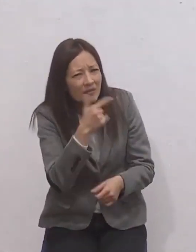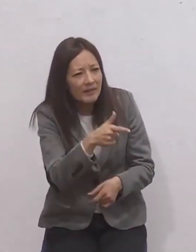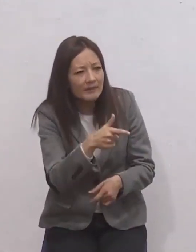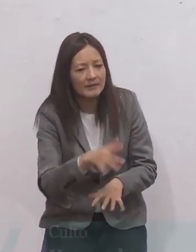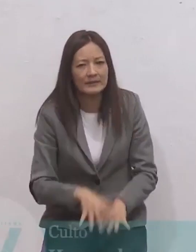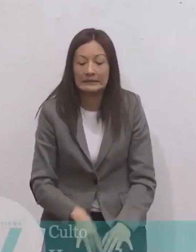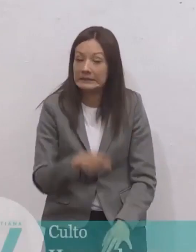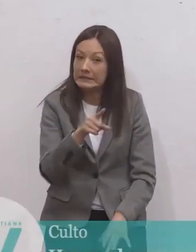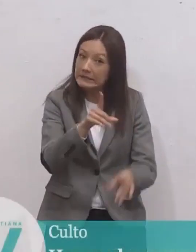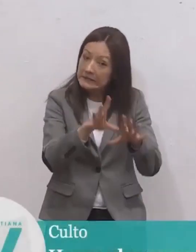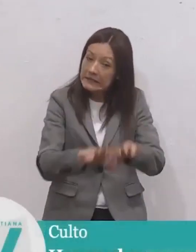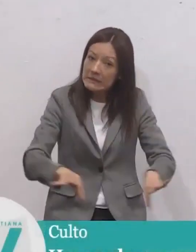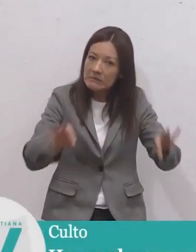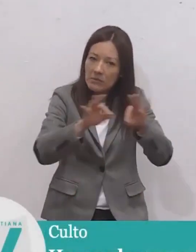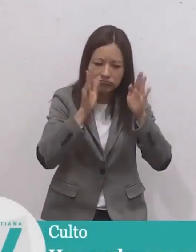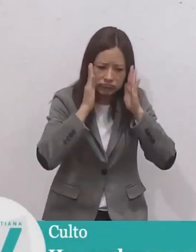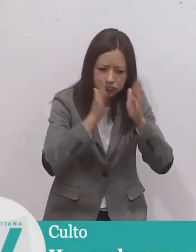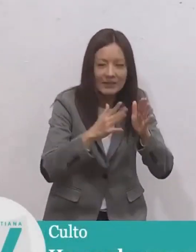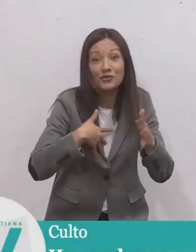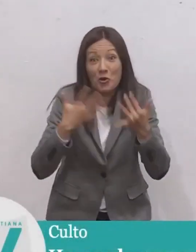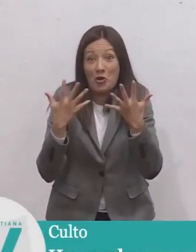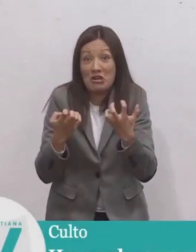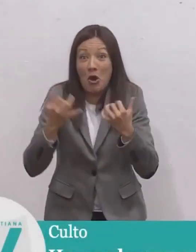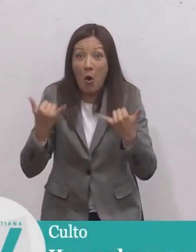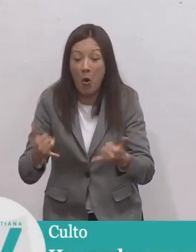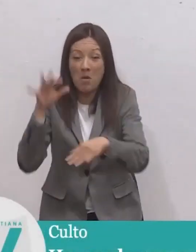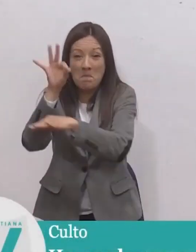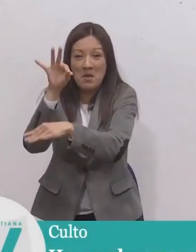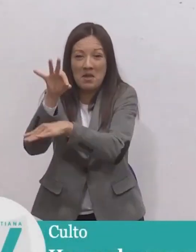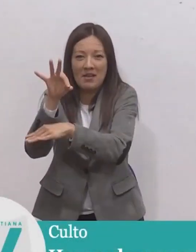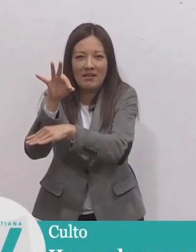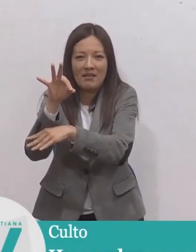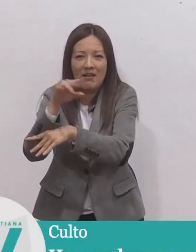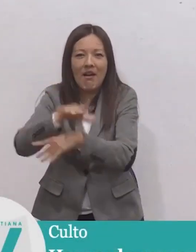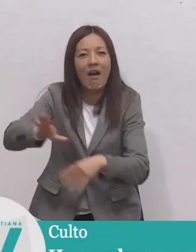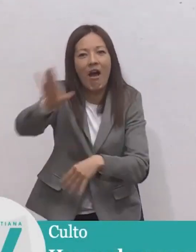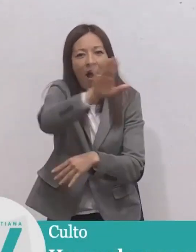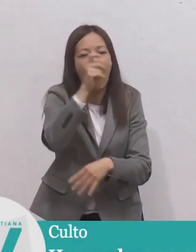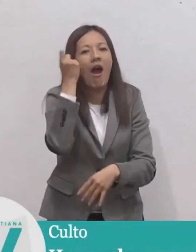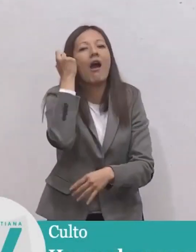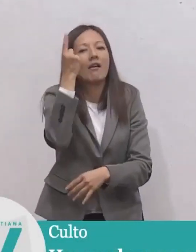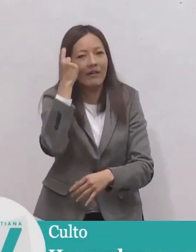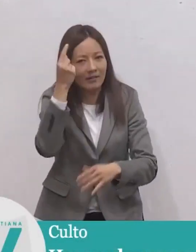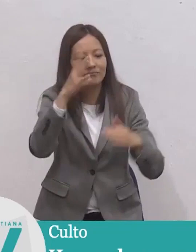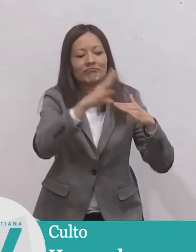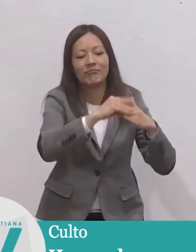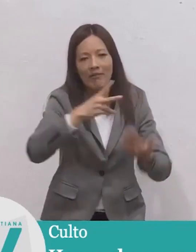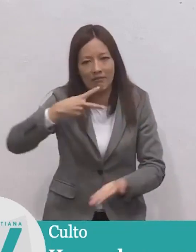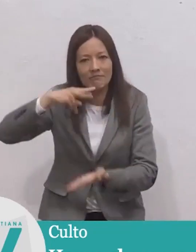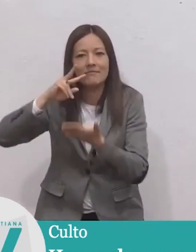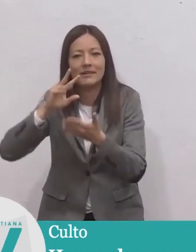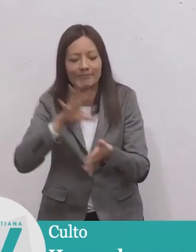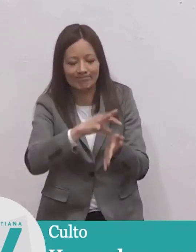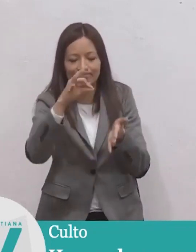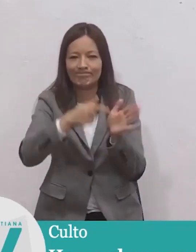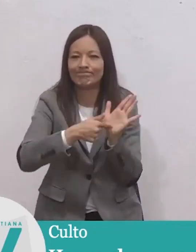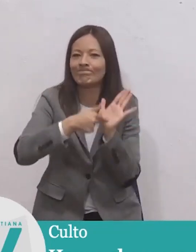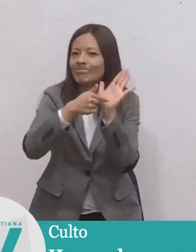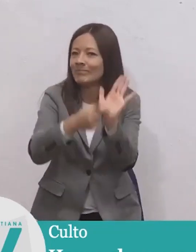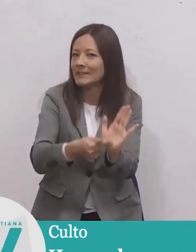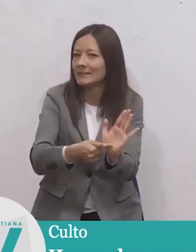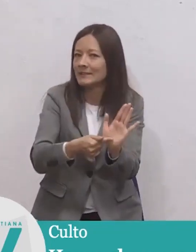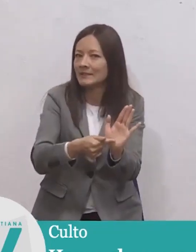un elemento tan importante que por eso quise predicar hoy, que es la cena del Señor, que estamos brindando la cena, tocar este elemento porque